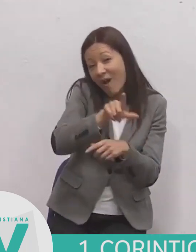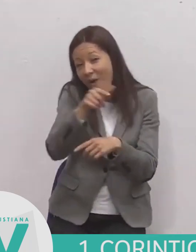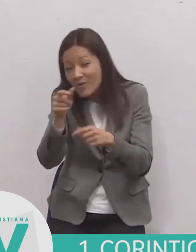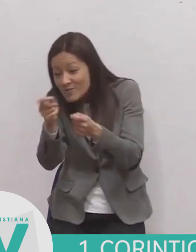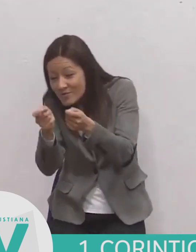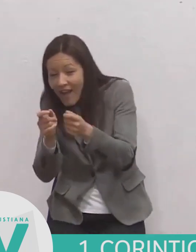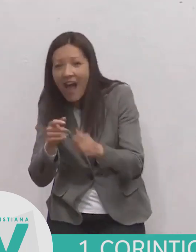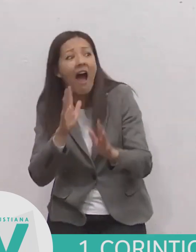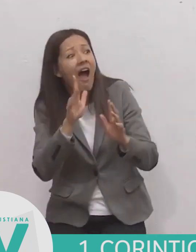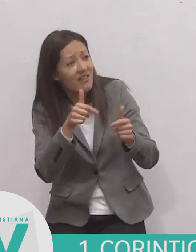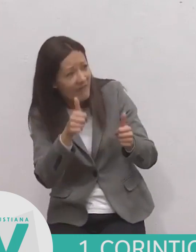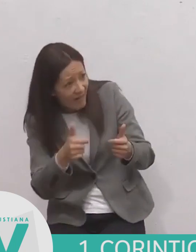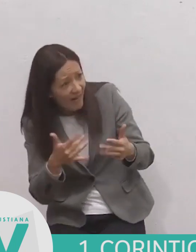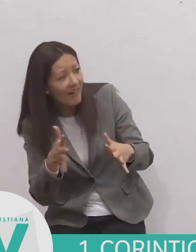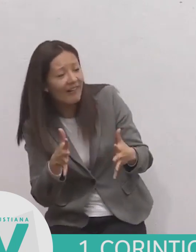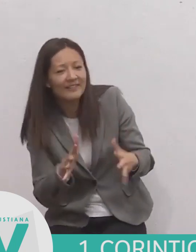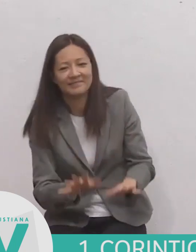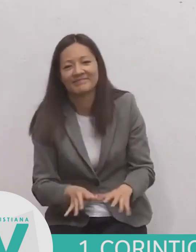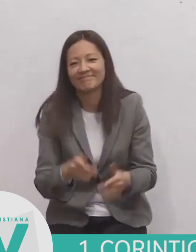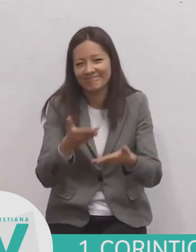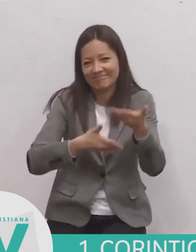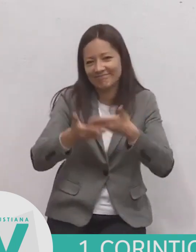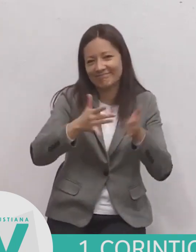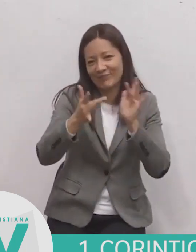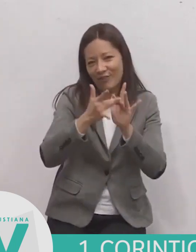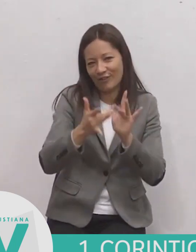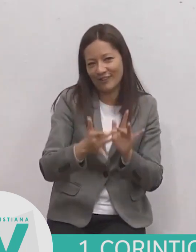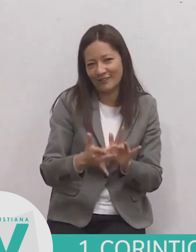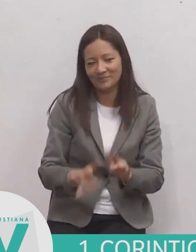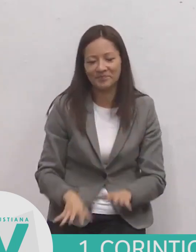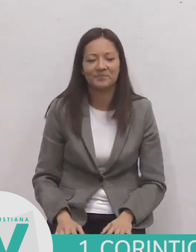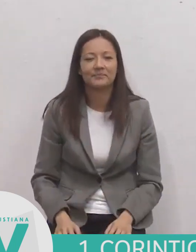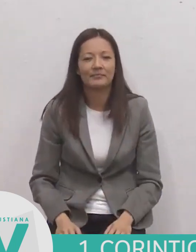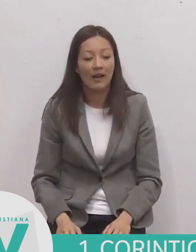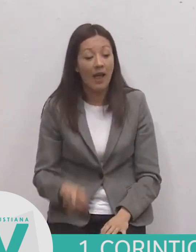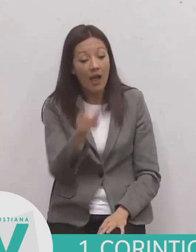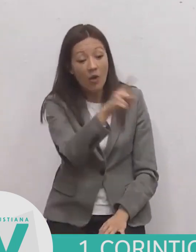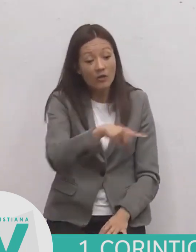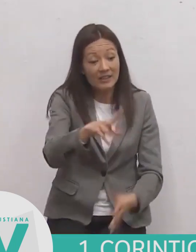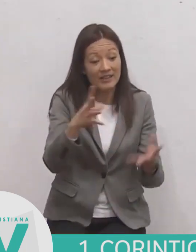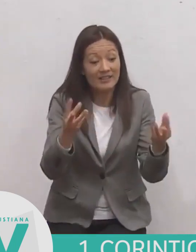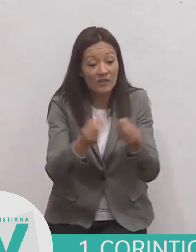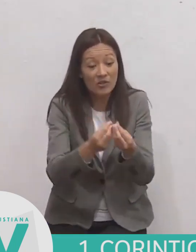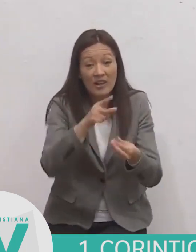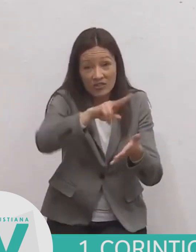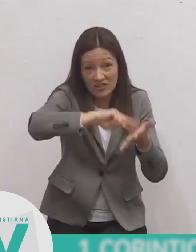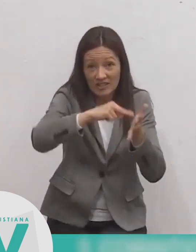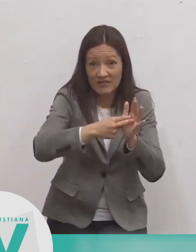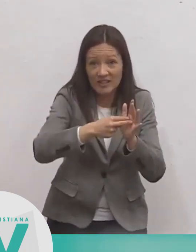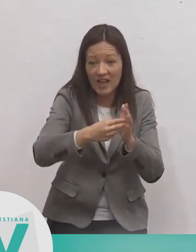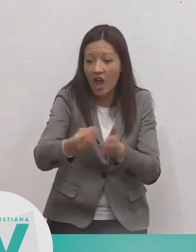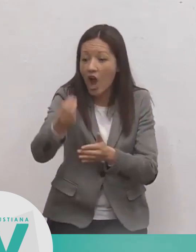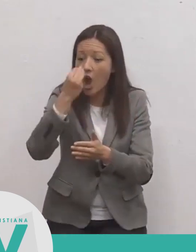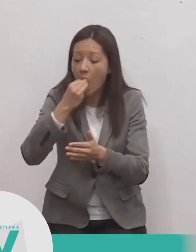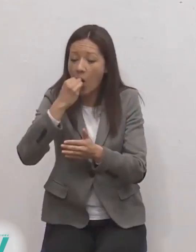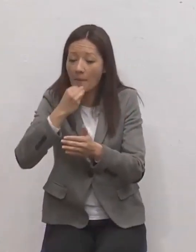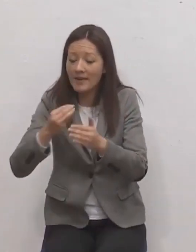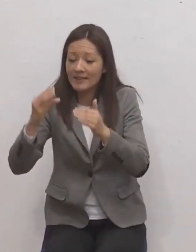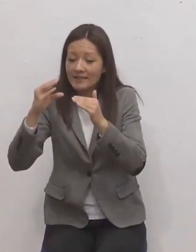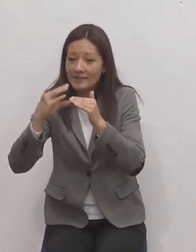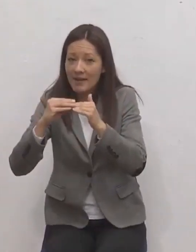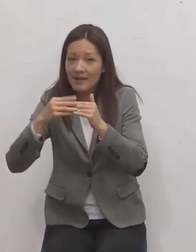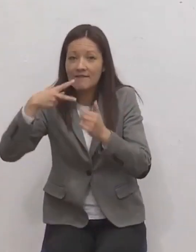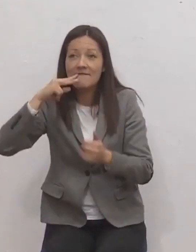lado. ¡Ay, qué bueno! Cuando pues os reunís vosotros, esto no es para comer la cena del Señor. O sea, fíjese,